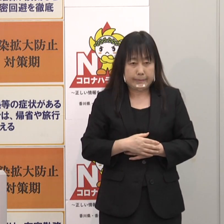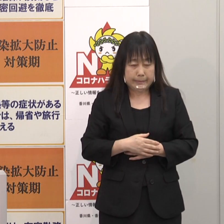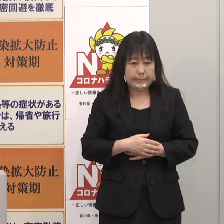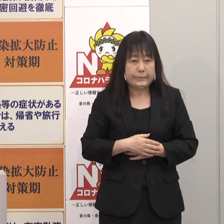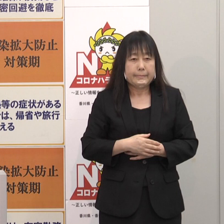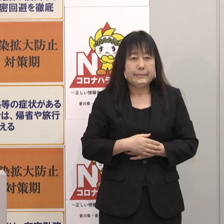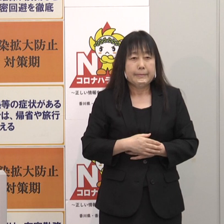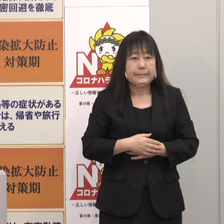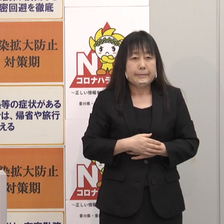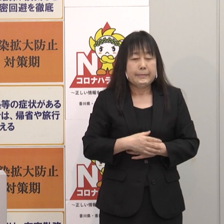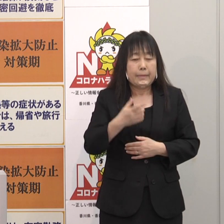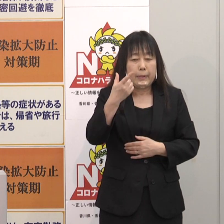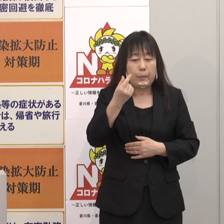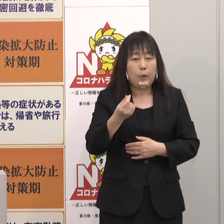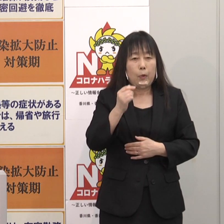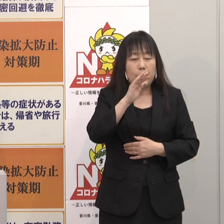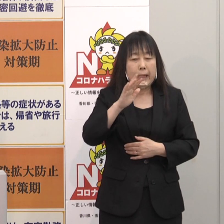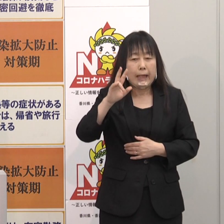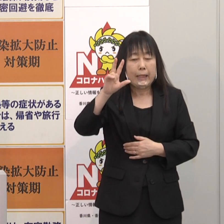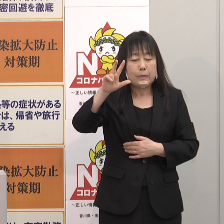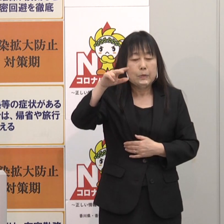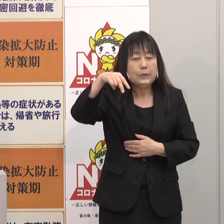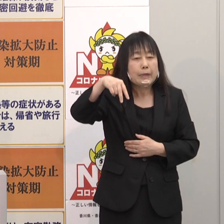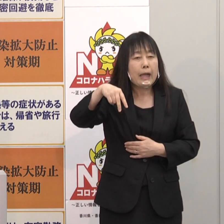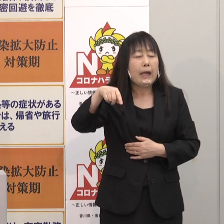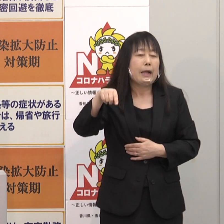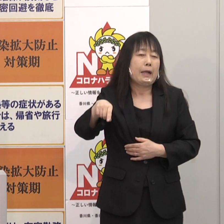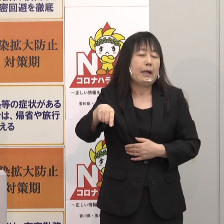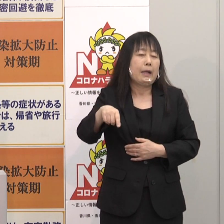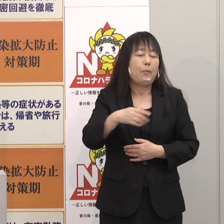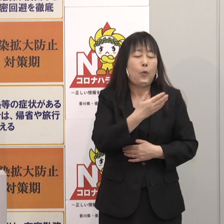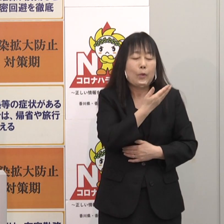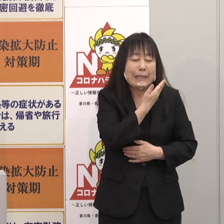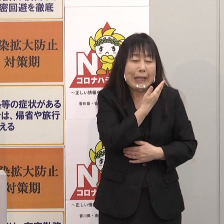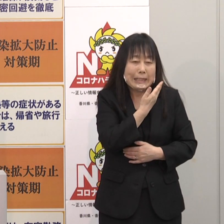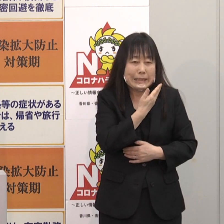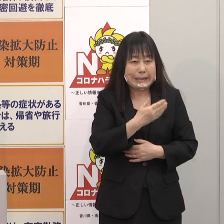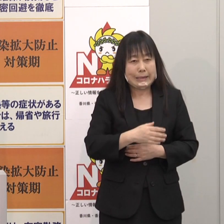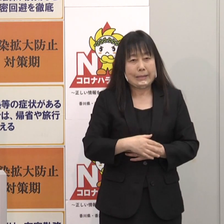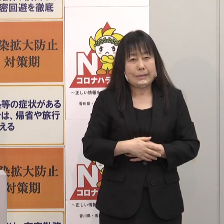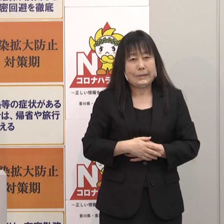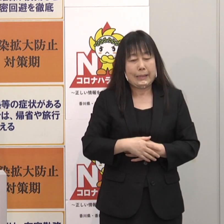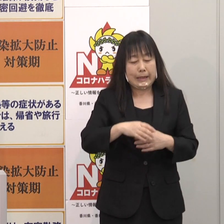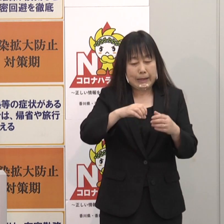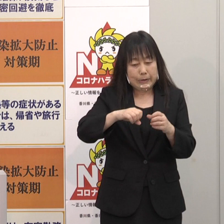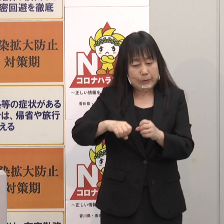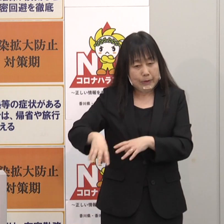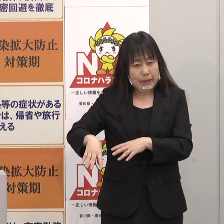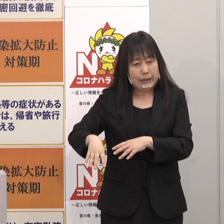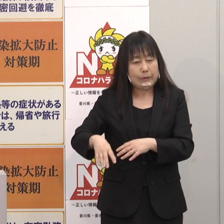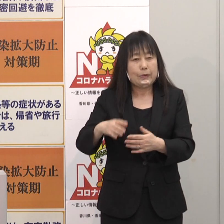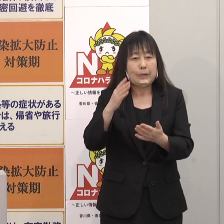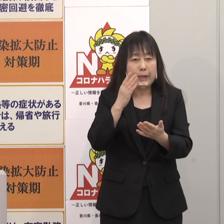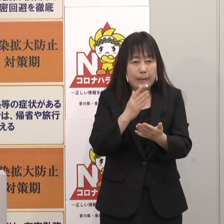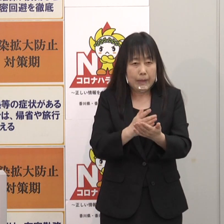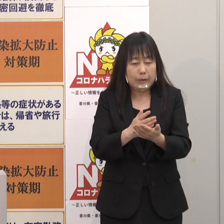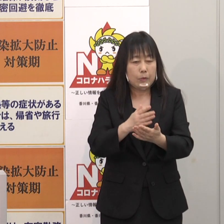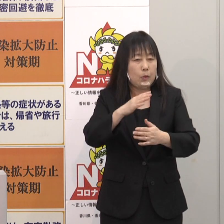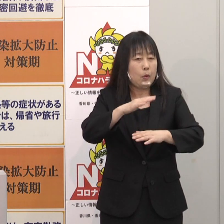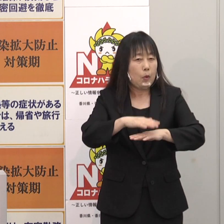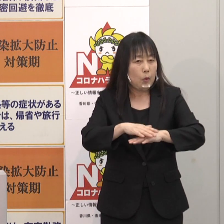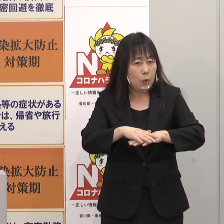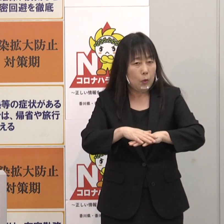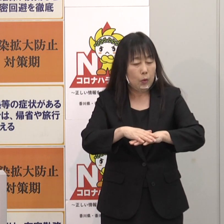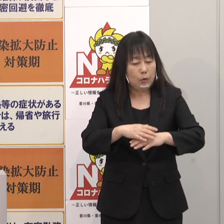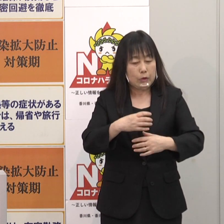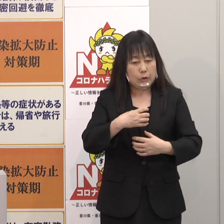チンでありますので、そこが無駄になることがないようにですね、引き続き十分な注意を払ってい